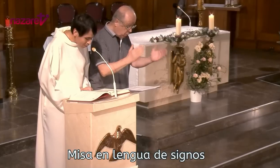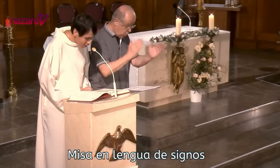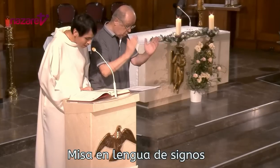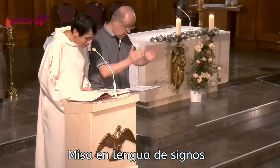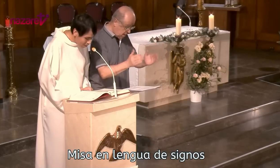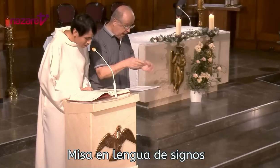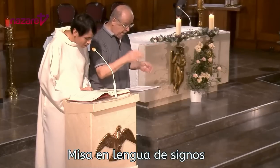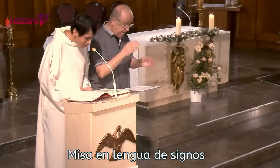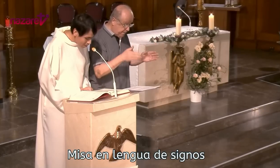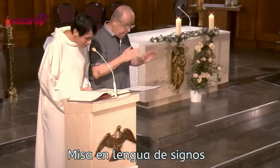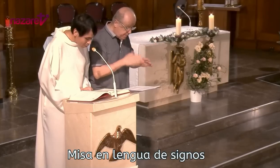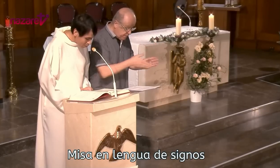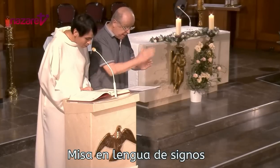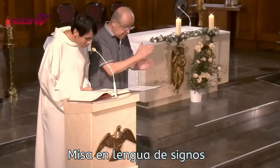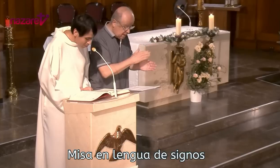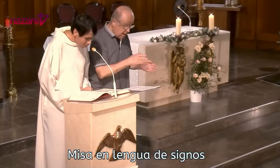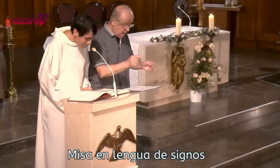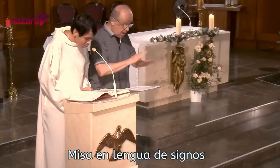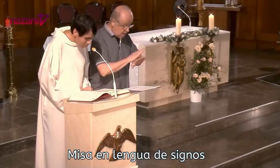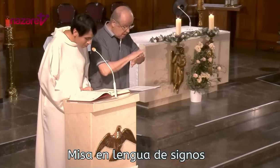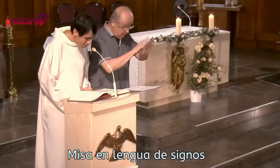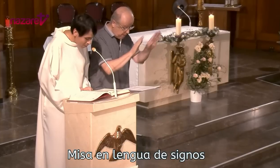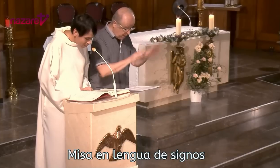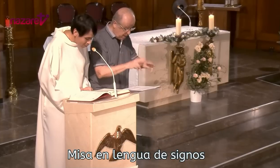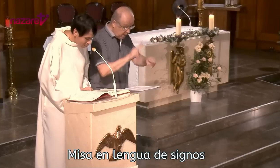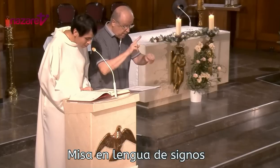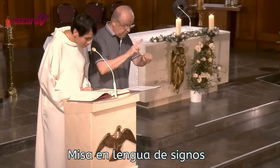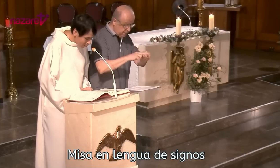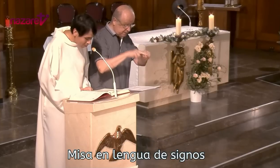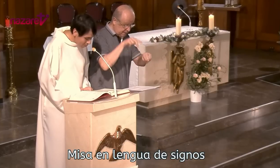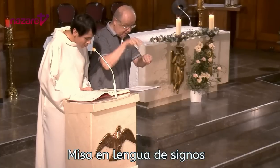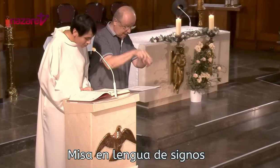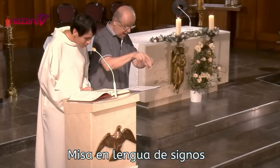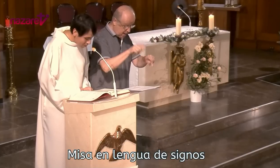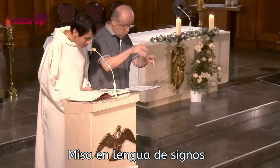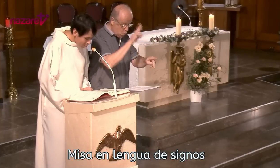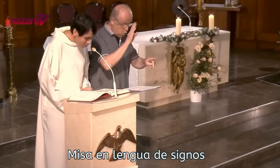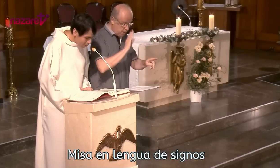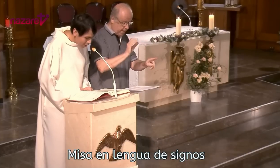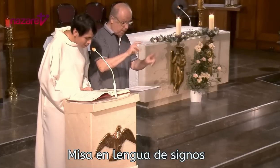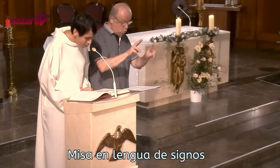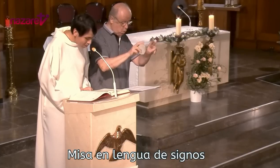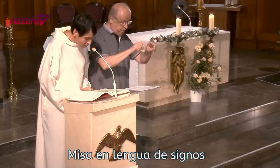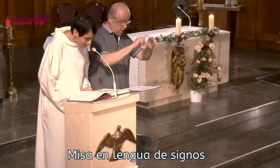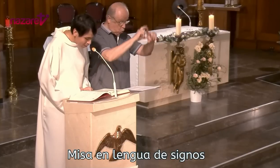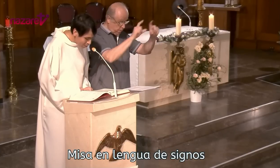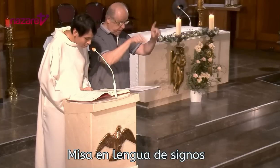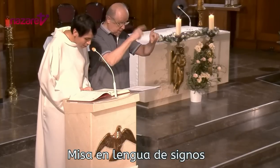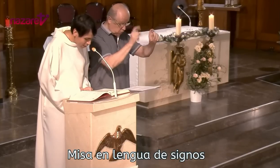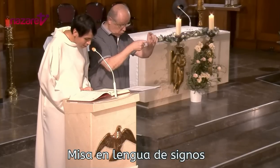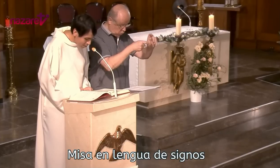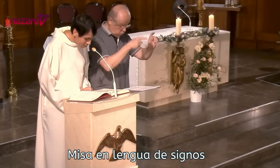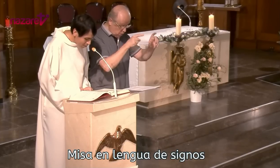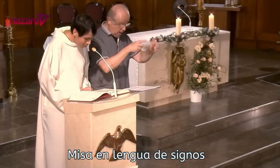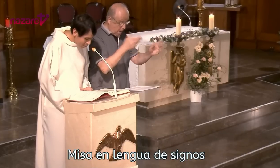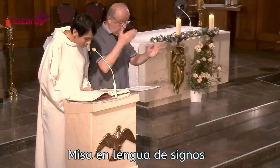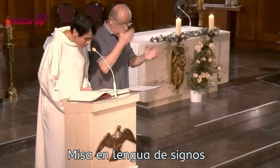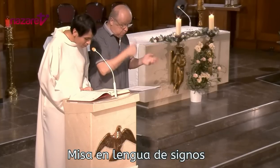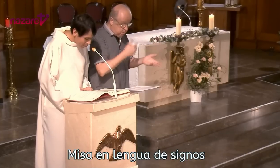cereal, reduciendo el peso y aumentando el precio y modificando las balanzas con engaño,